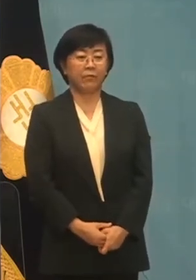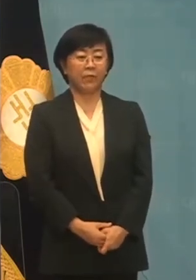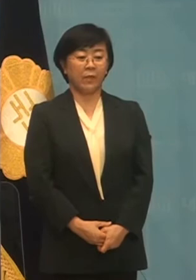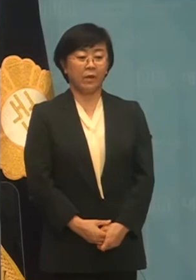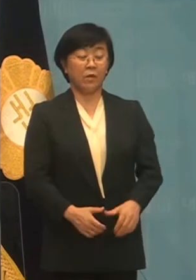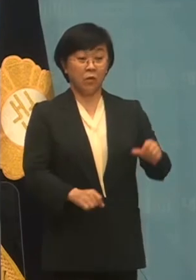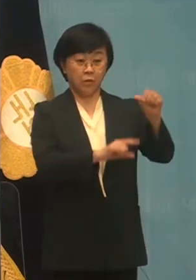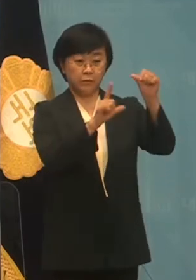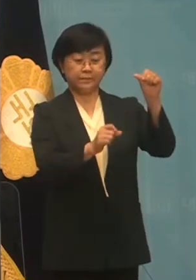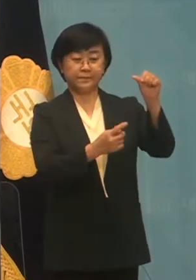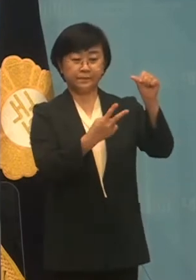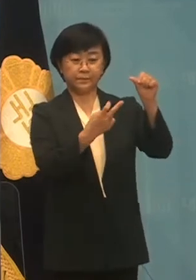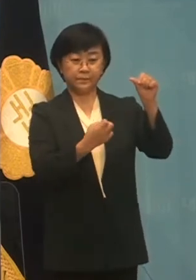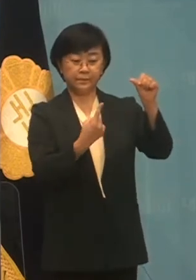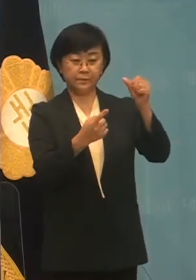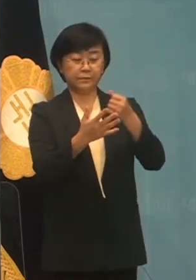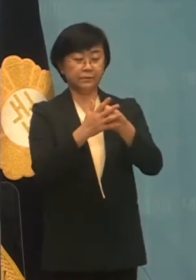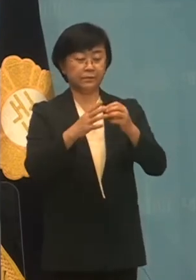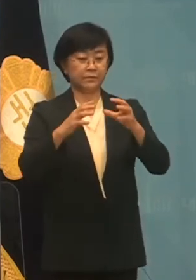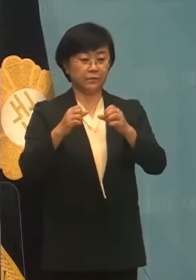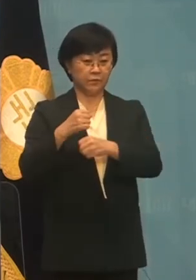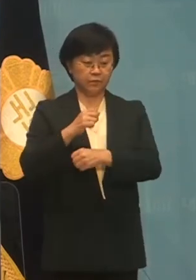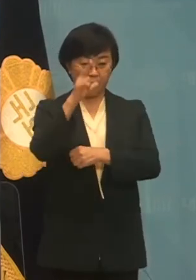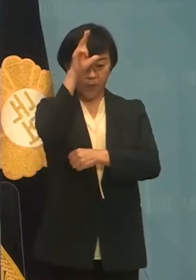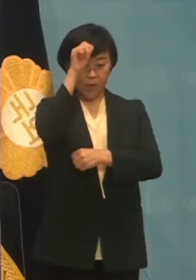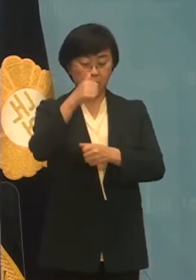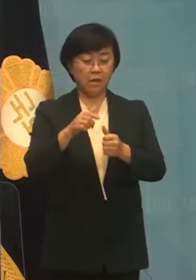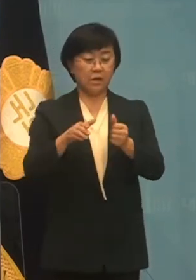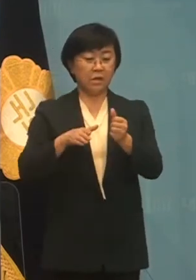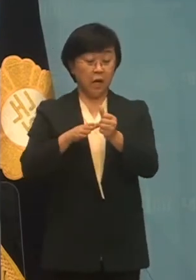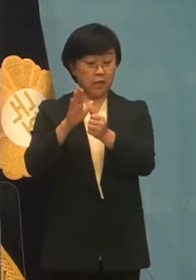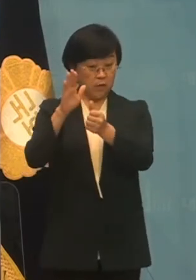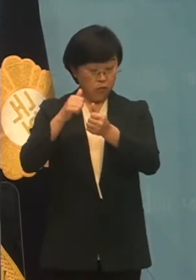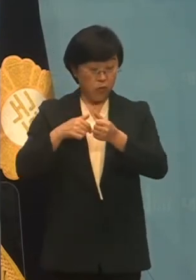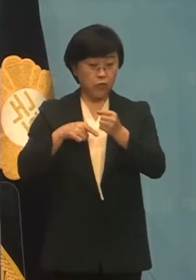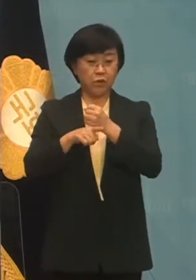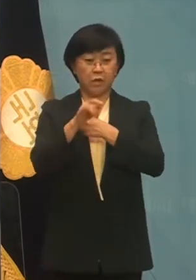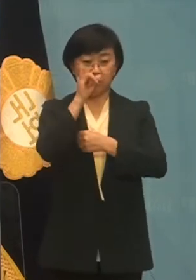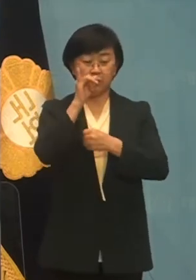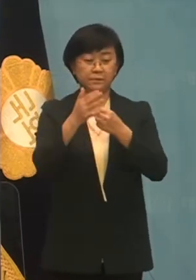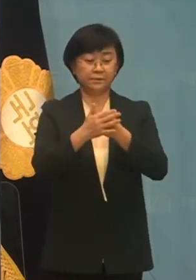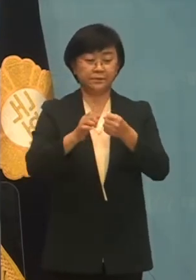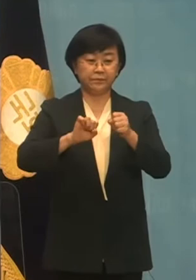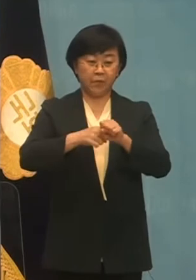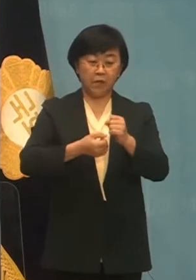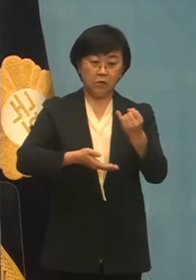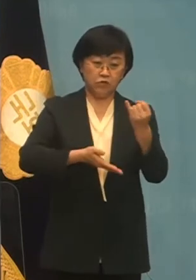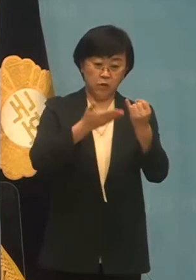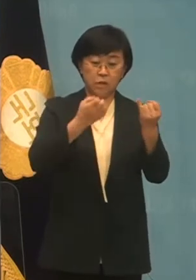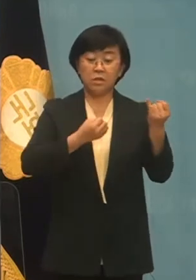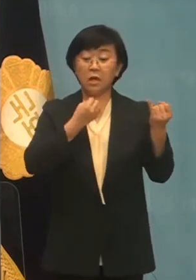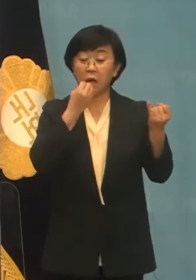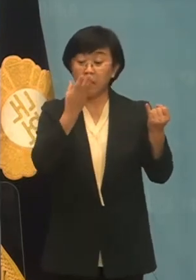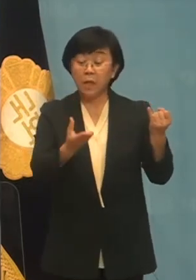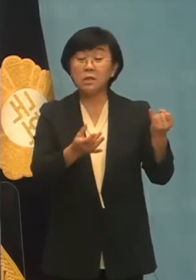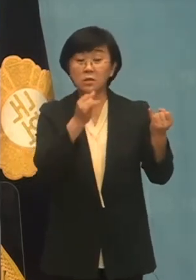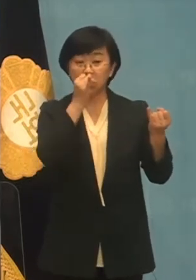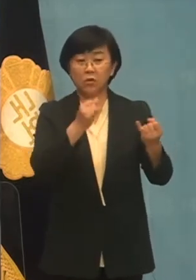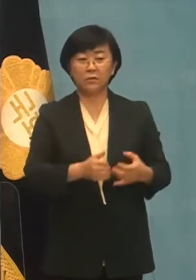한편 5월 21일 군사경찰은 가해자를 소환해 조사하였고 강제추행 자백을